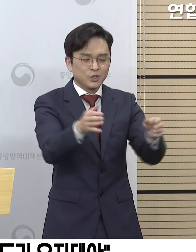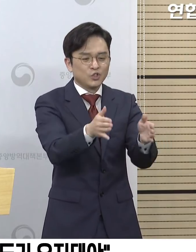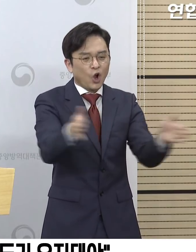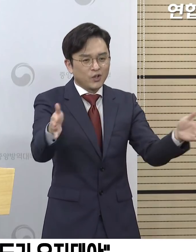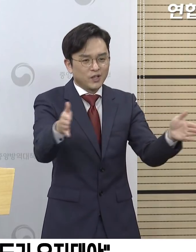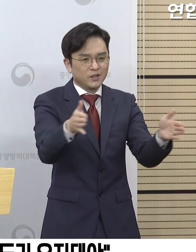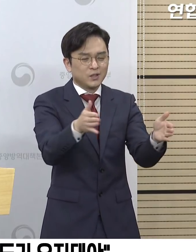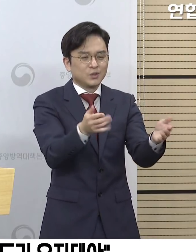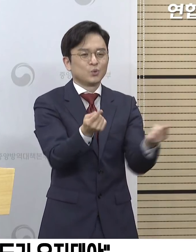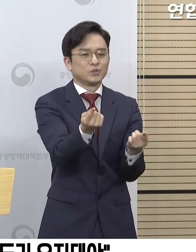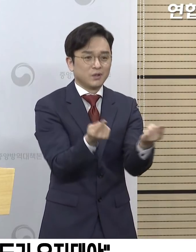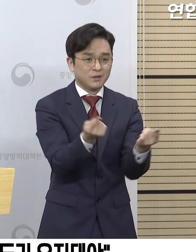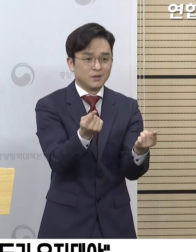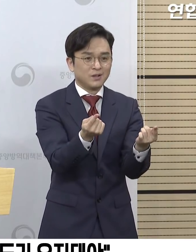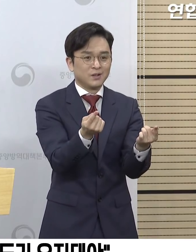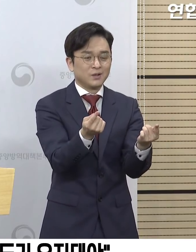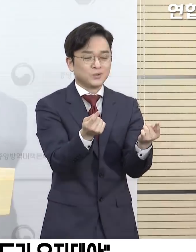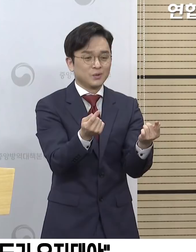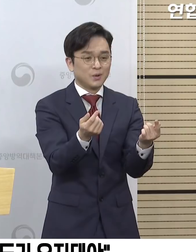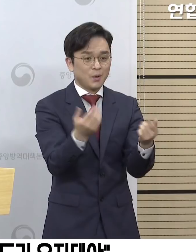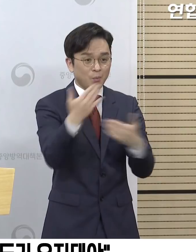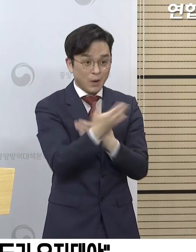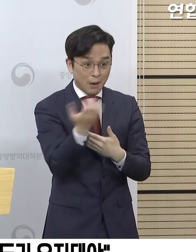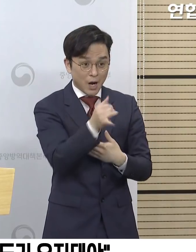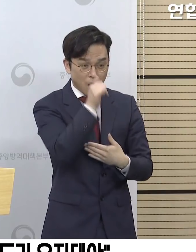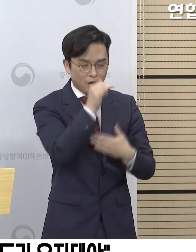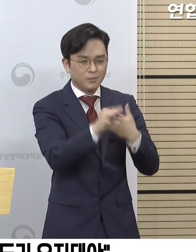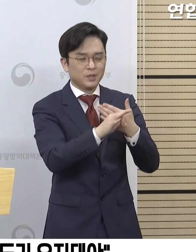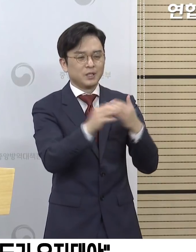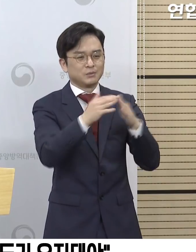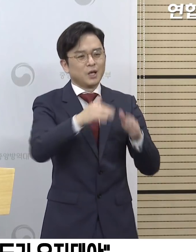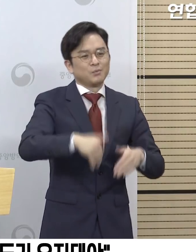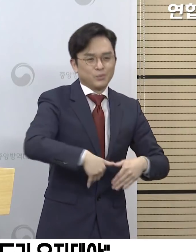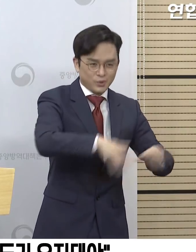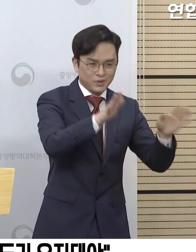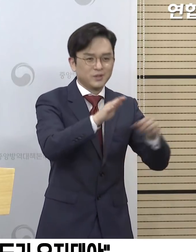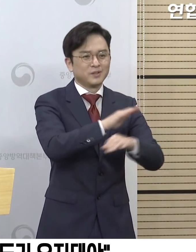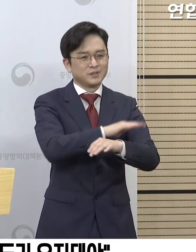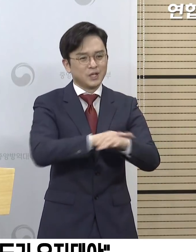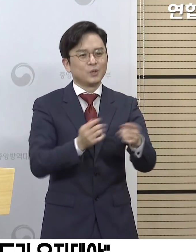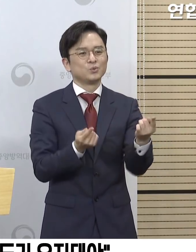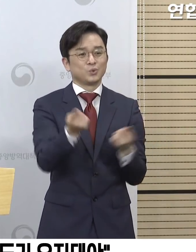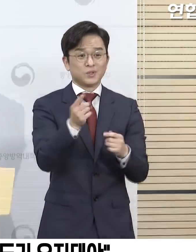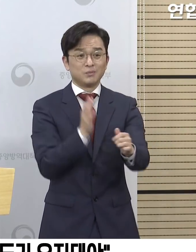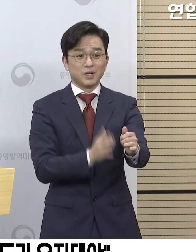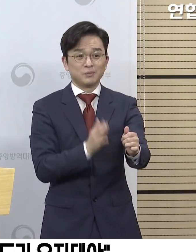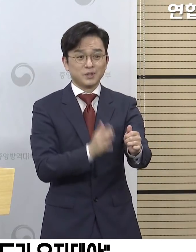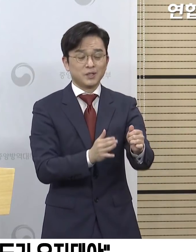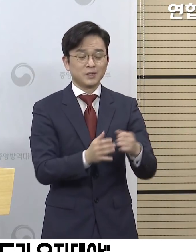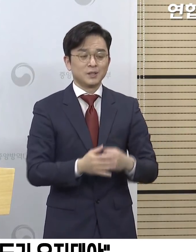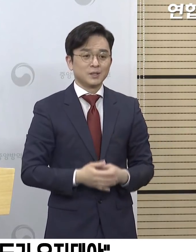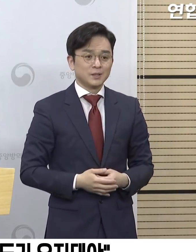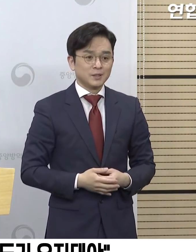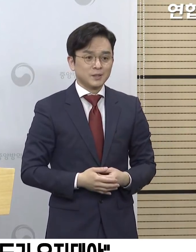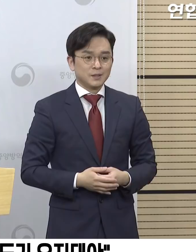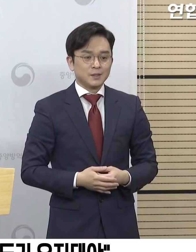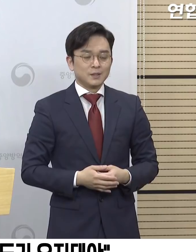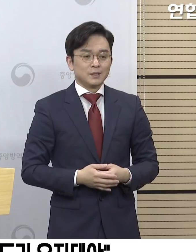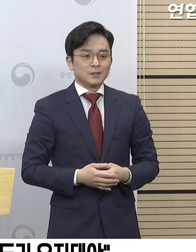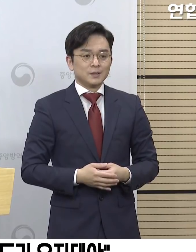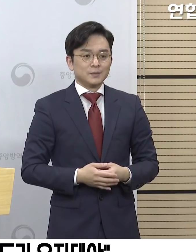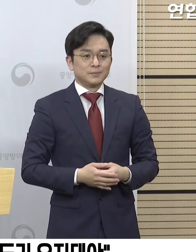간의 접촉을 최소화할 수 있는 방안을 강구해 주시기를 권고드립니다. 또한 조금이라도 유증상이 있는